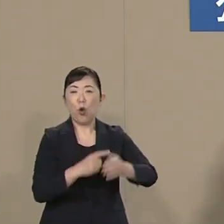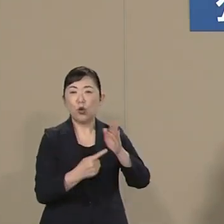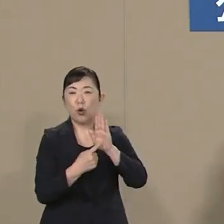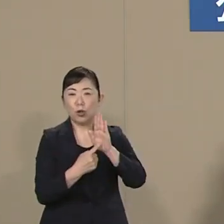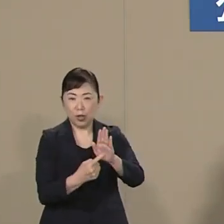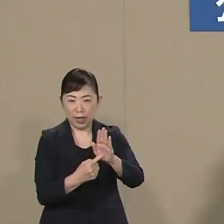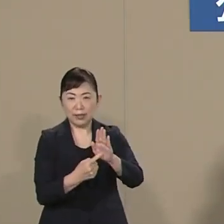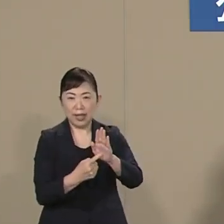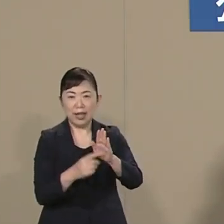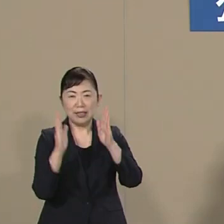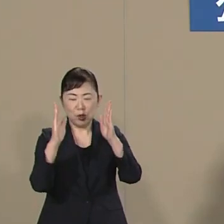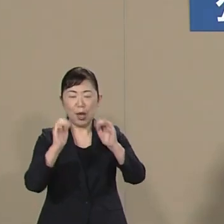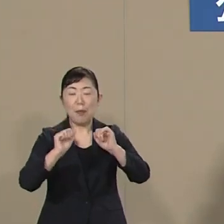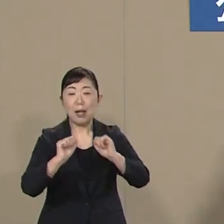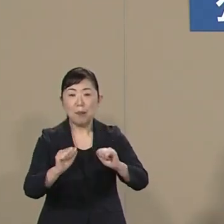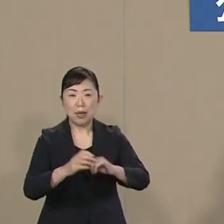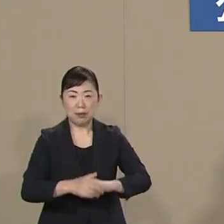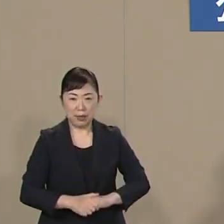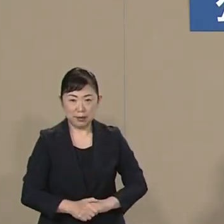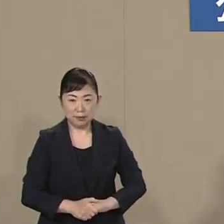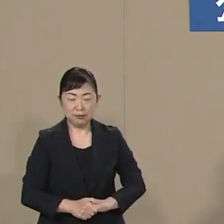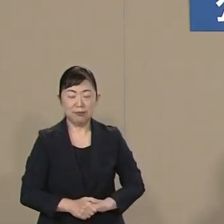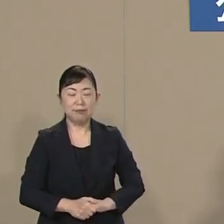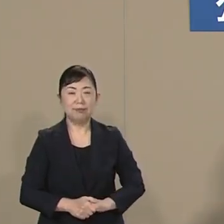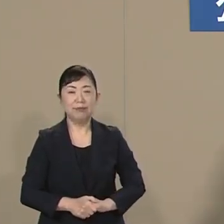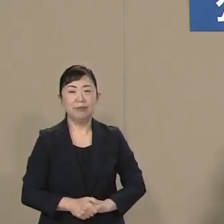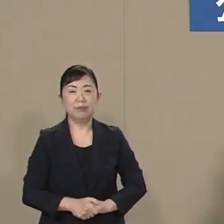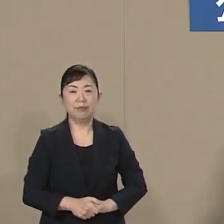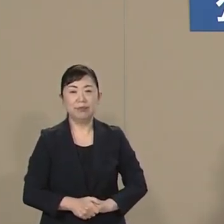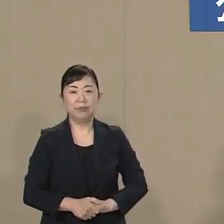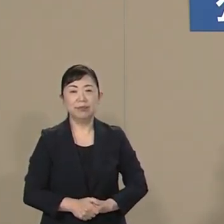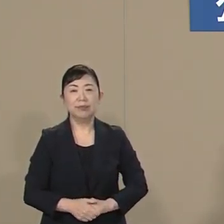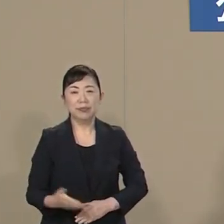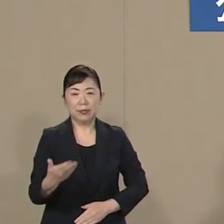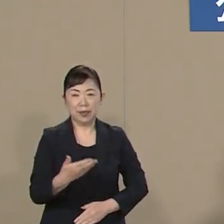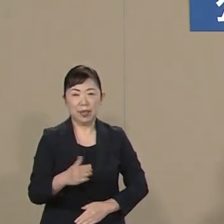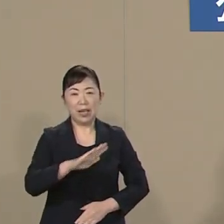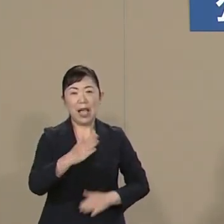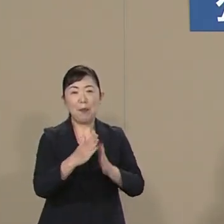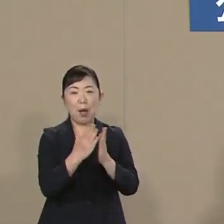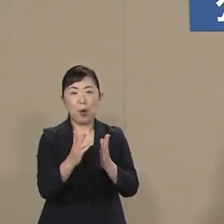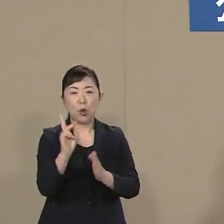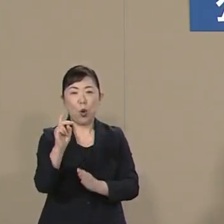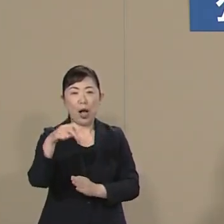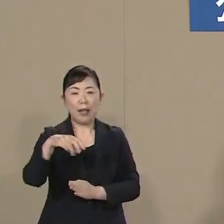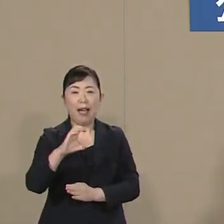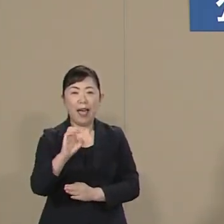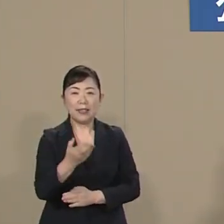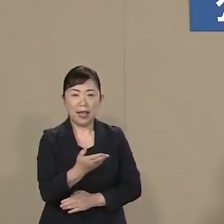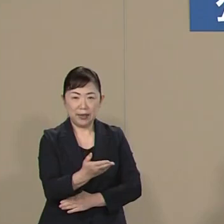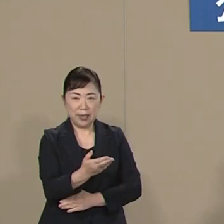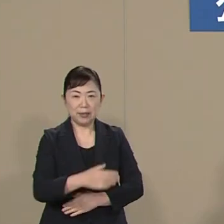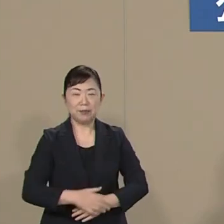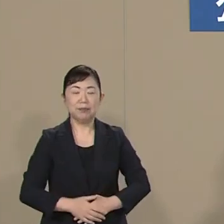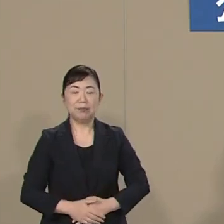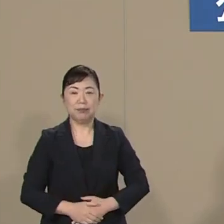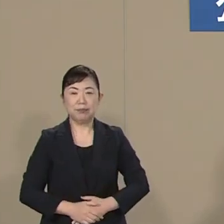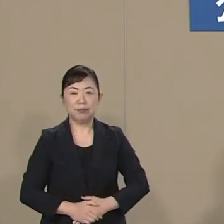力で全力で頑張ります次に山本香苗さんです